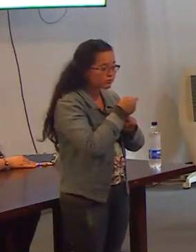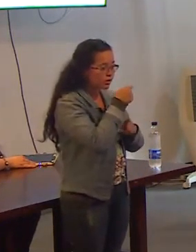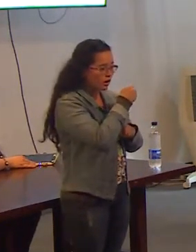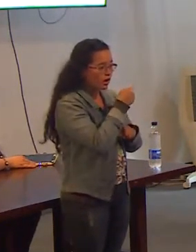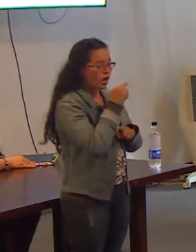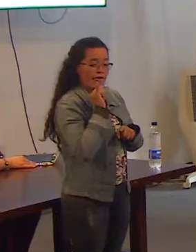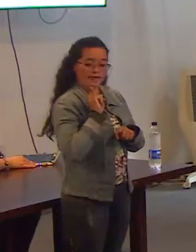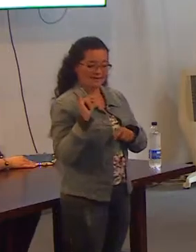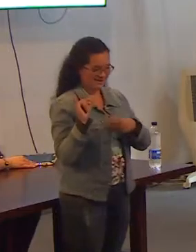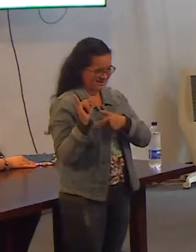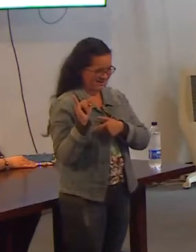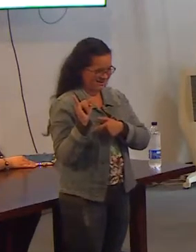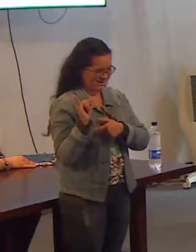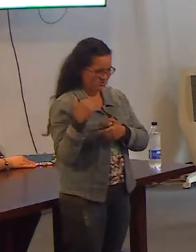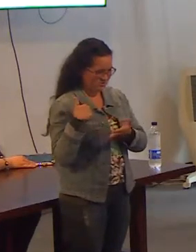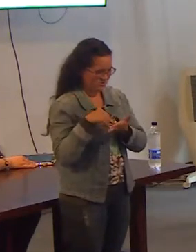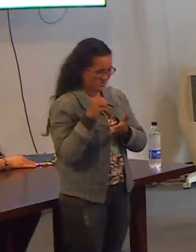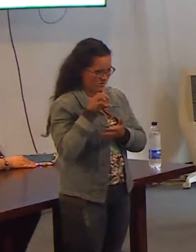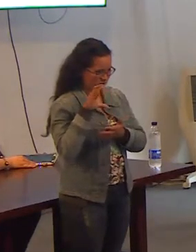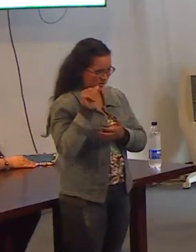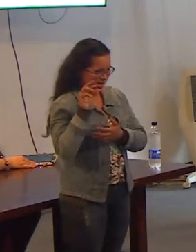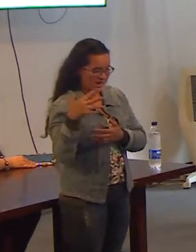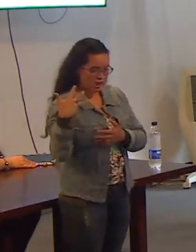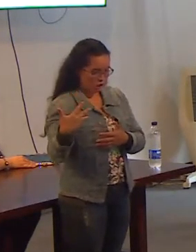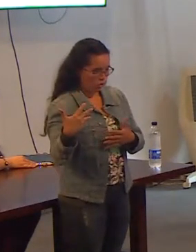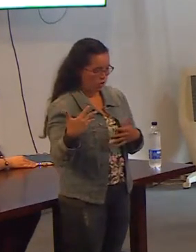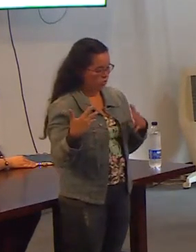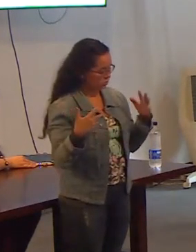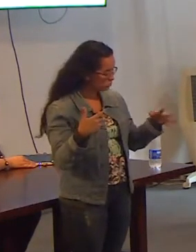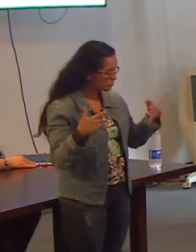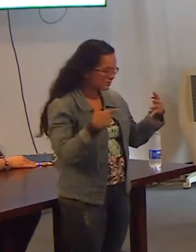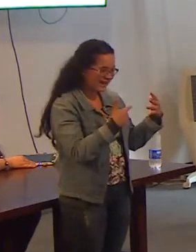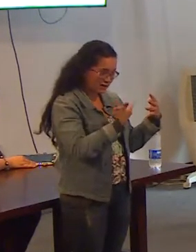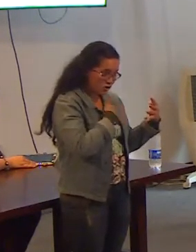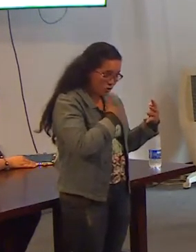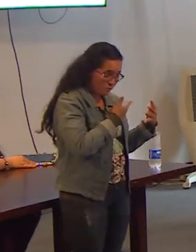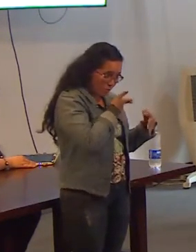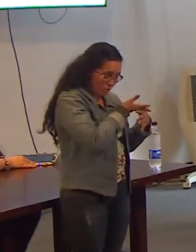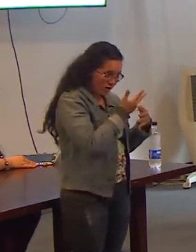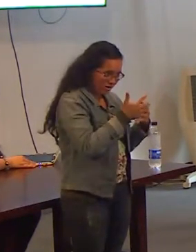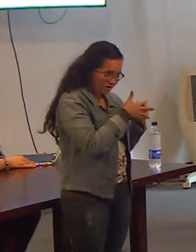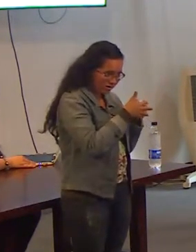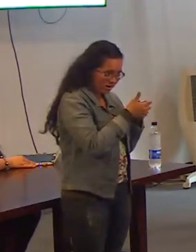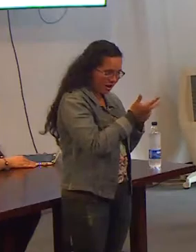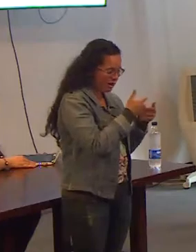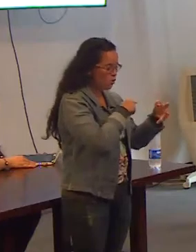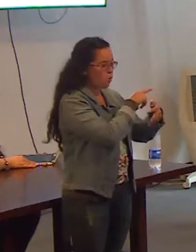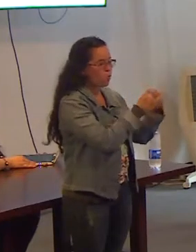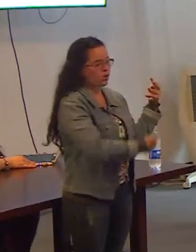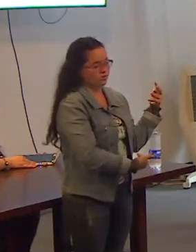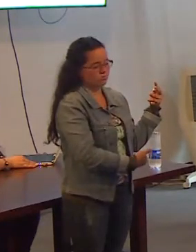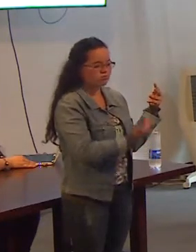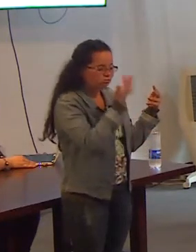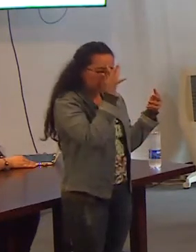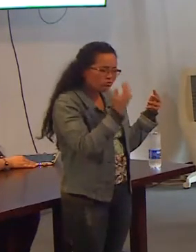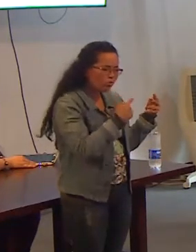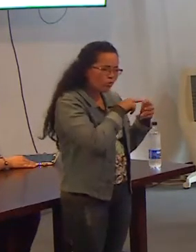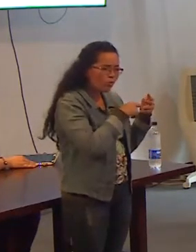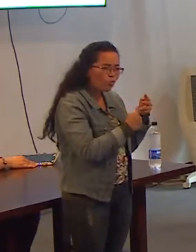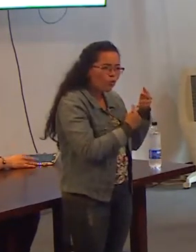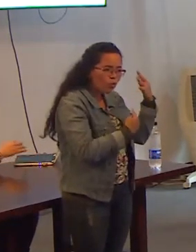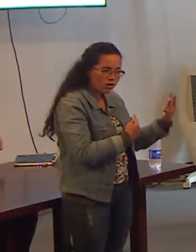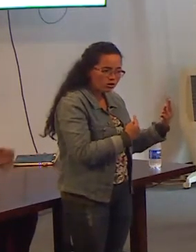de Óscar Jara como 5 puntos y en la de Sistematizarte 4 puntos. ¿Por qué 4 puntos? En la parte del análisis de